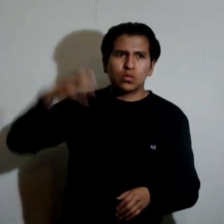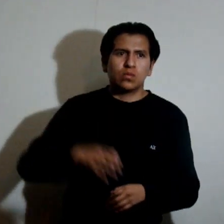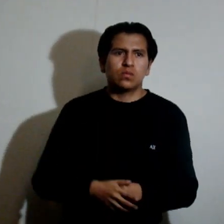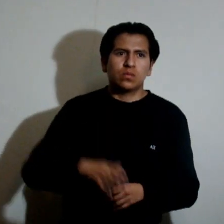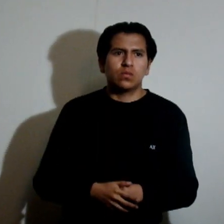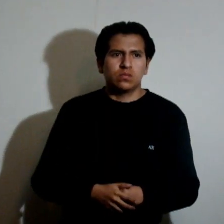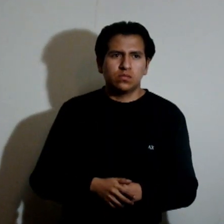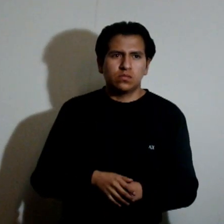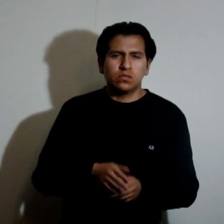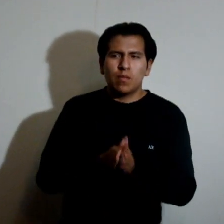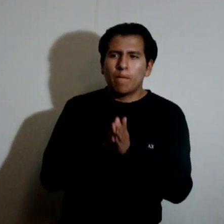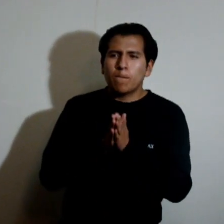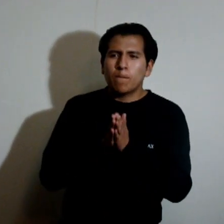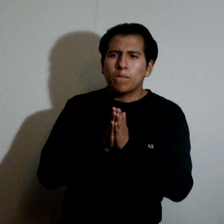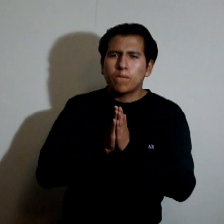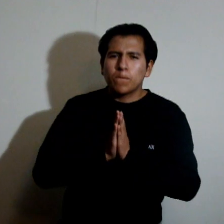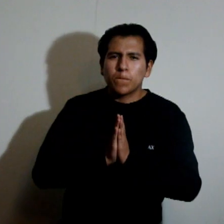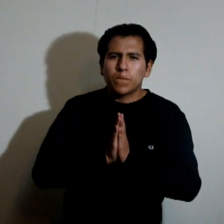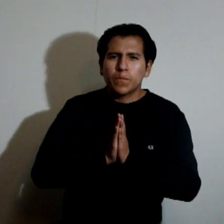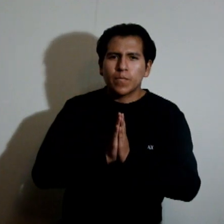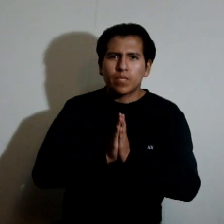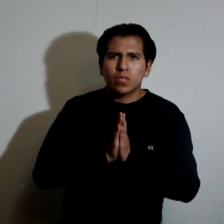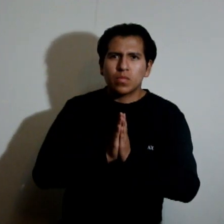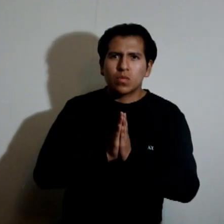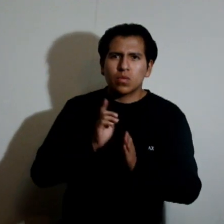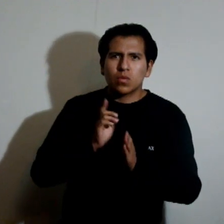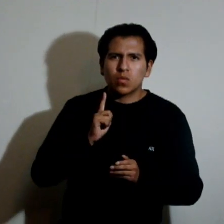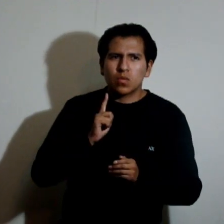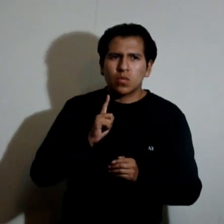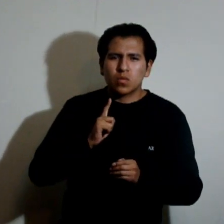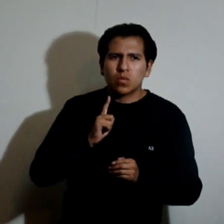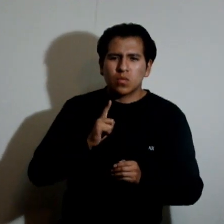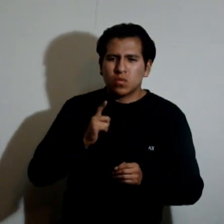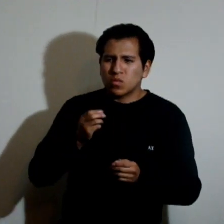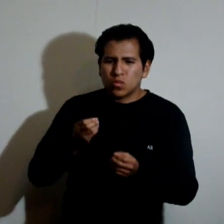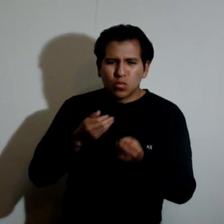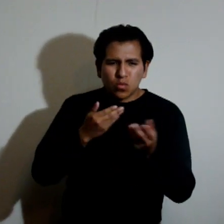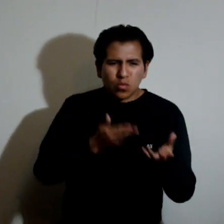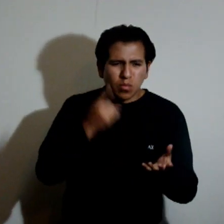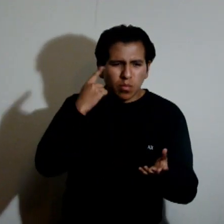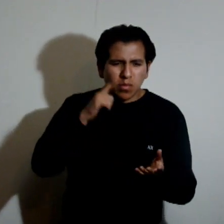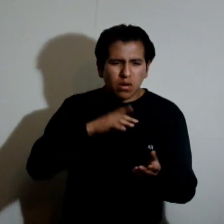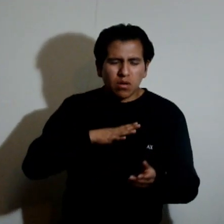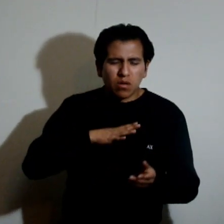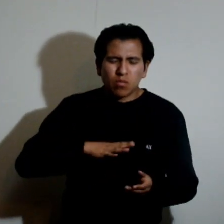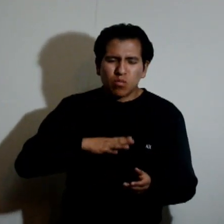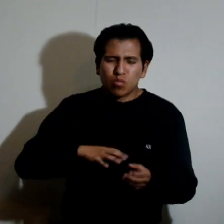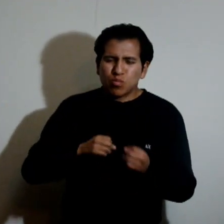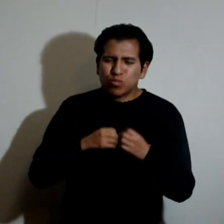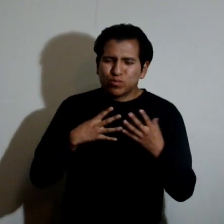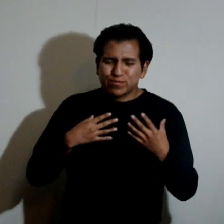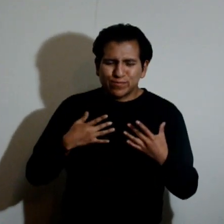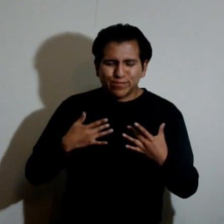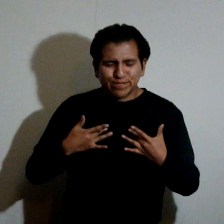Le pide un paliativo para calmar tanta pena y dolor